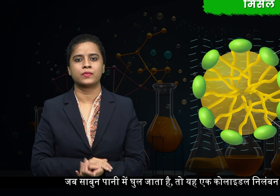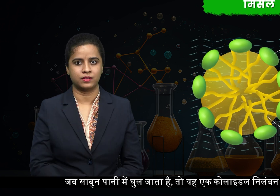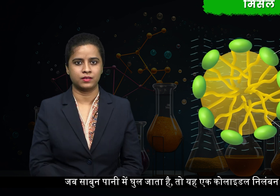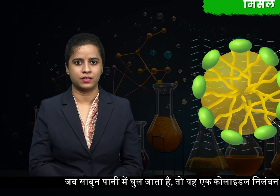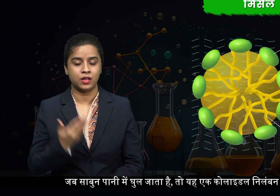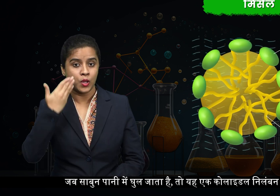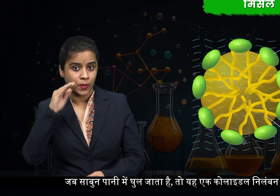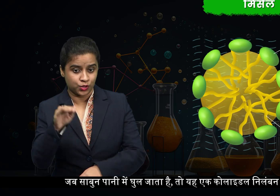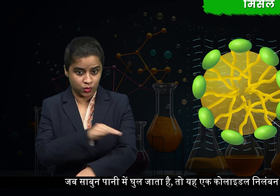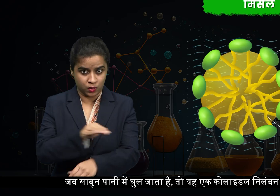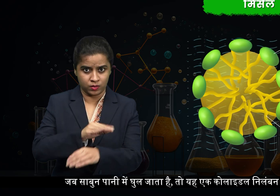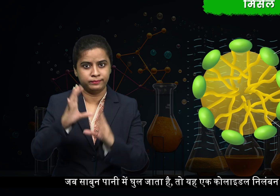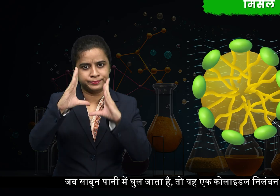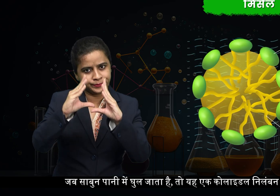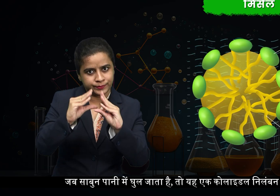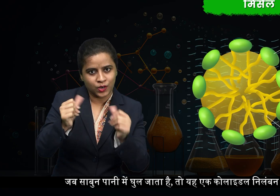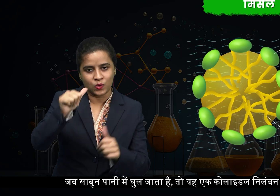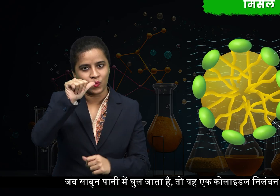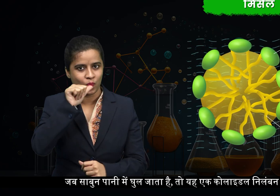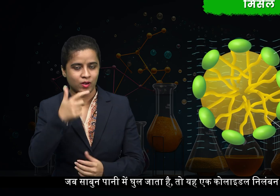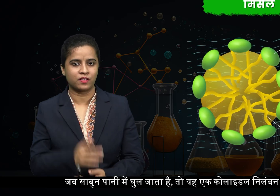साबुन पानी में घुल जाता है तो यह एक